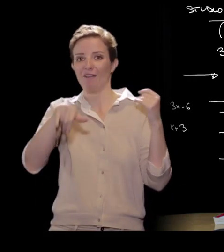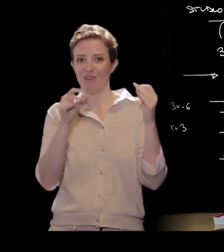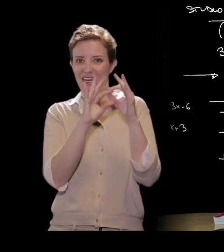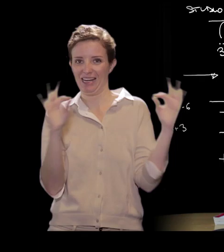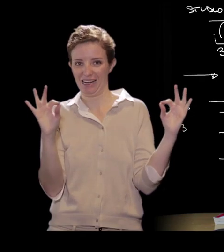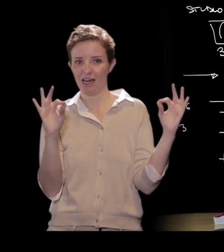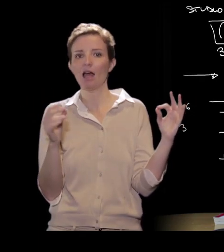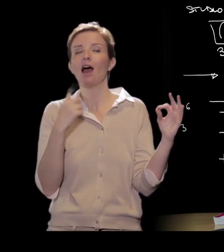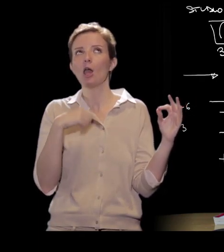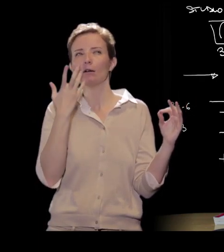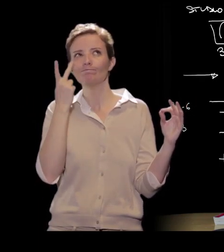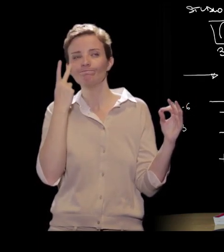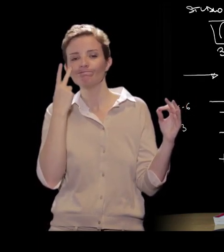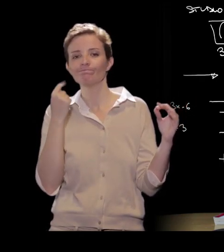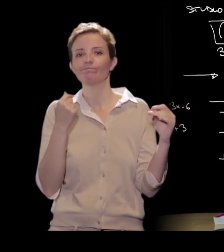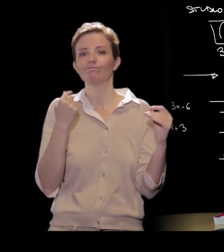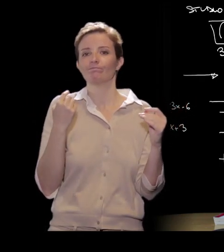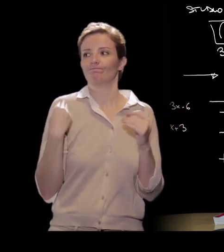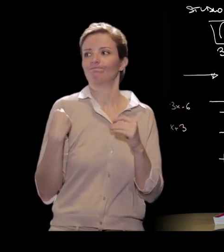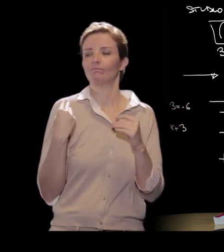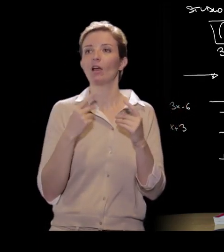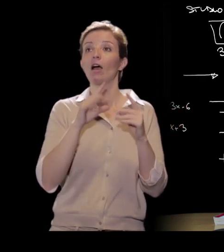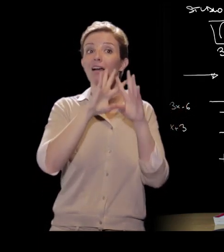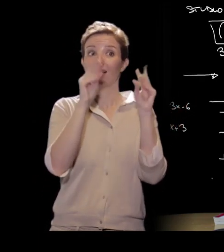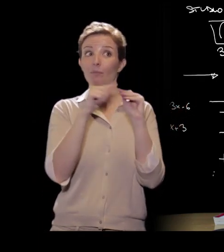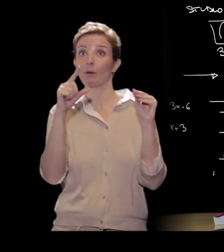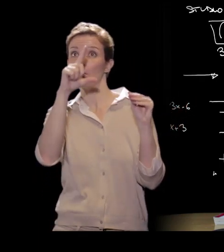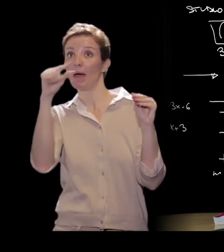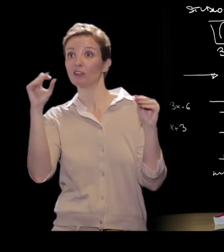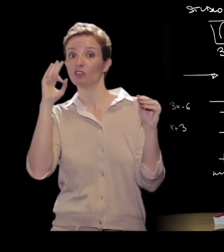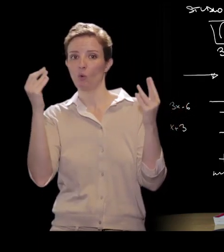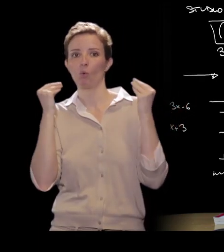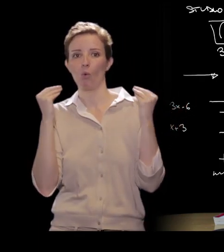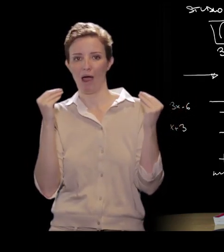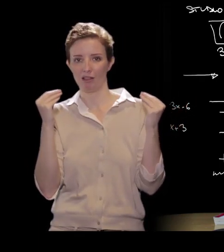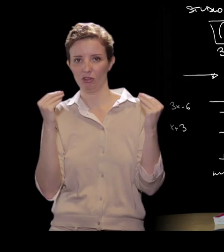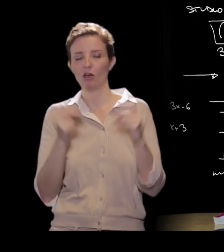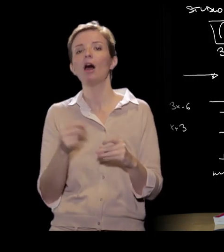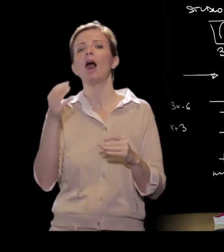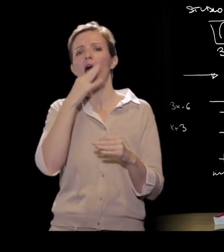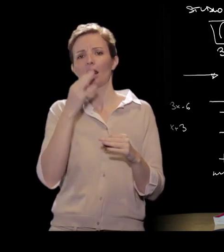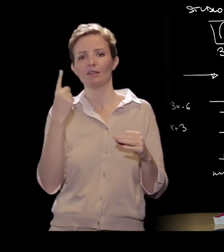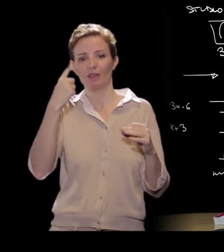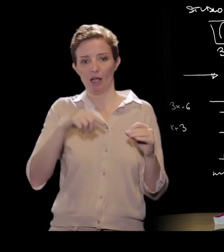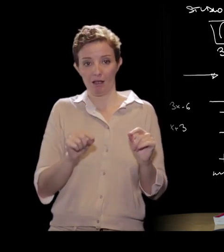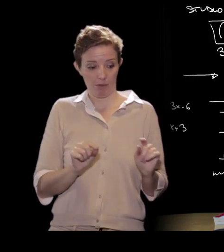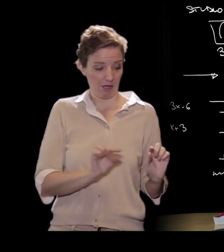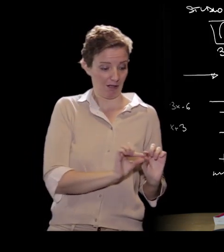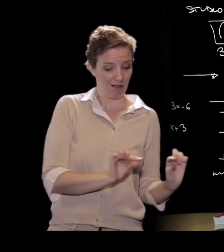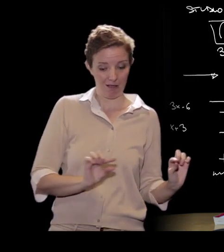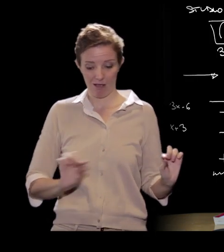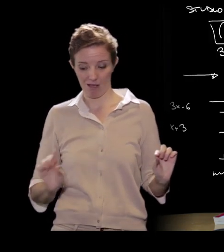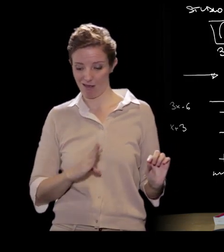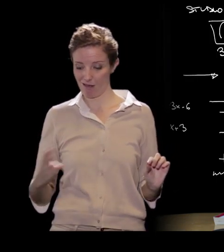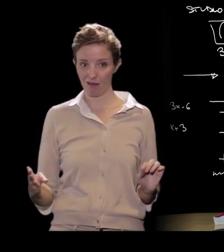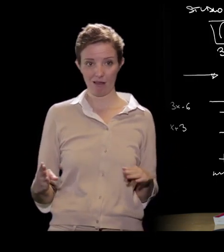ci si chiedeva quando questo prodotto era maggiore di zero e quindi evidentemente in questa parte dello schema in questa parte dello schema che